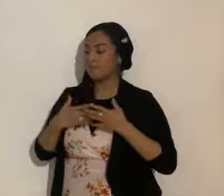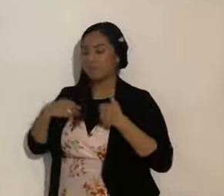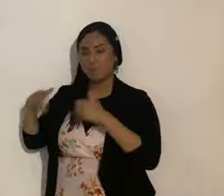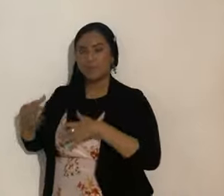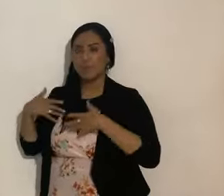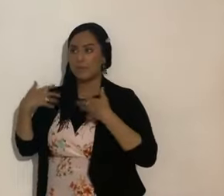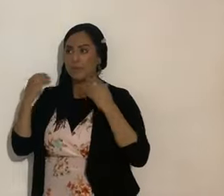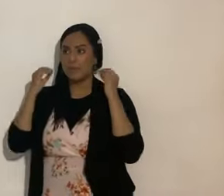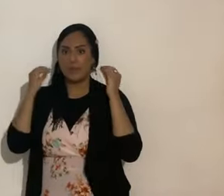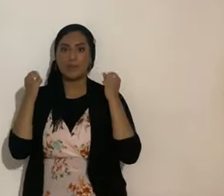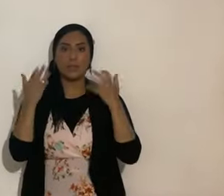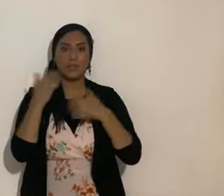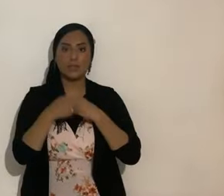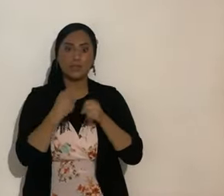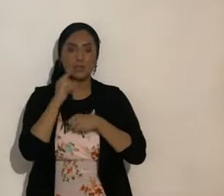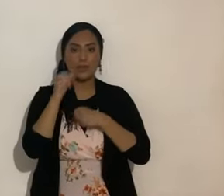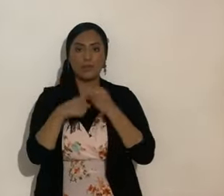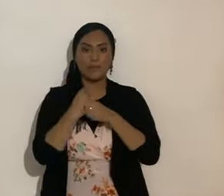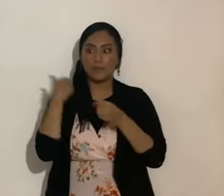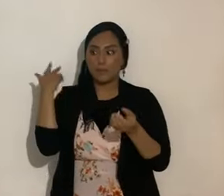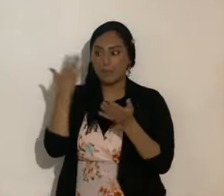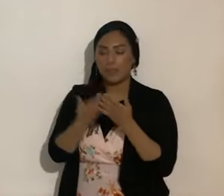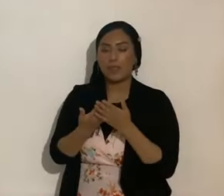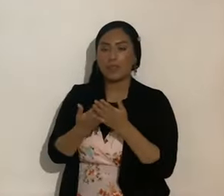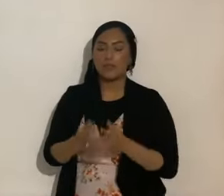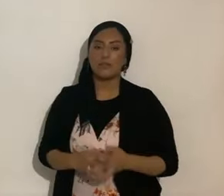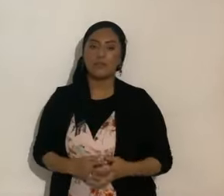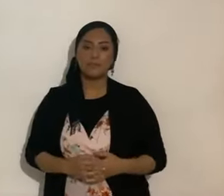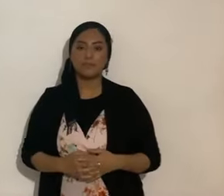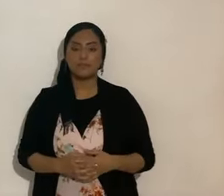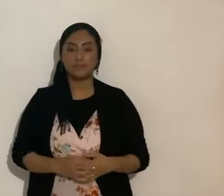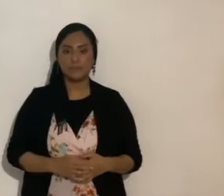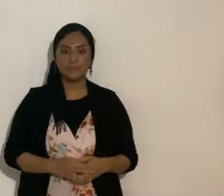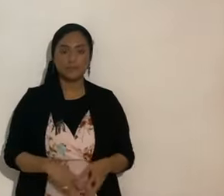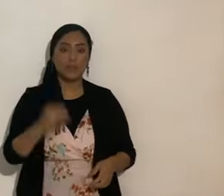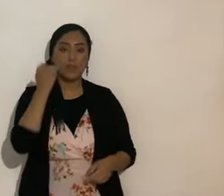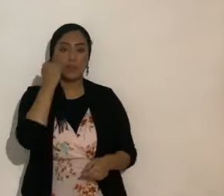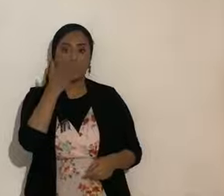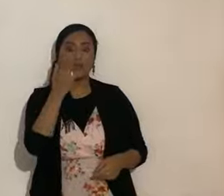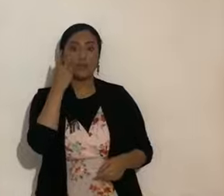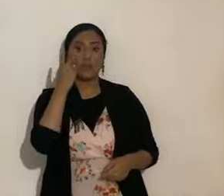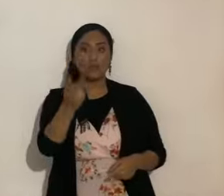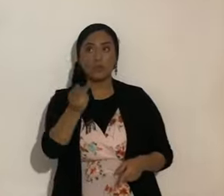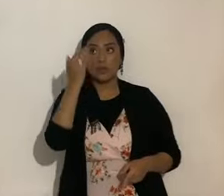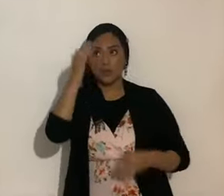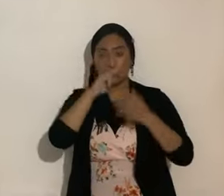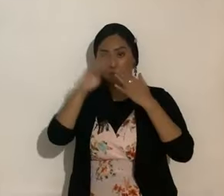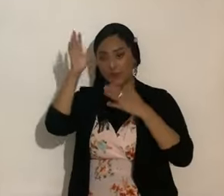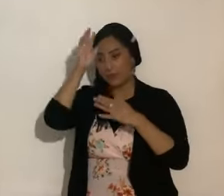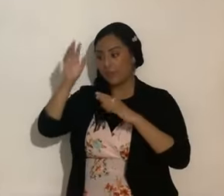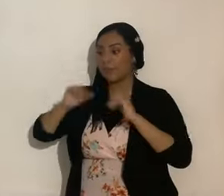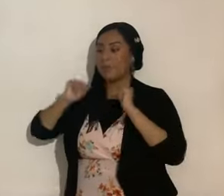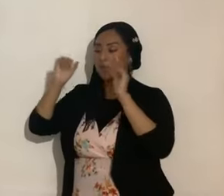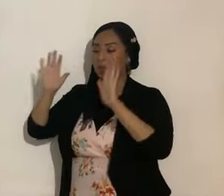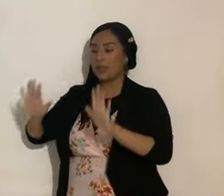ministrando desde hace 20 años. Eso es un pecado horroroso. Así es de que si tú ves que el Eterno bendice a un